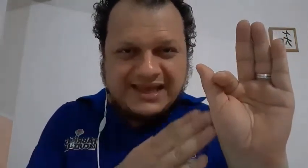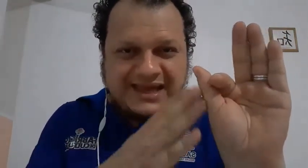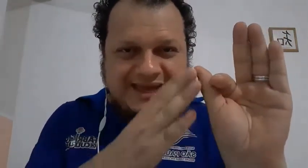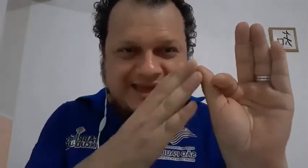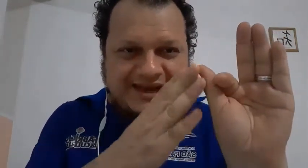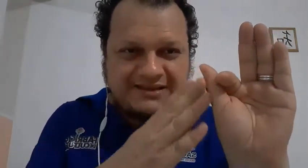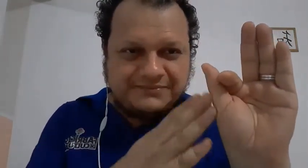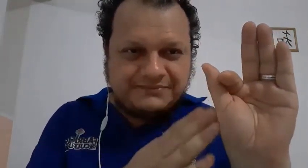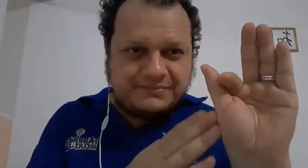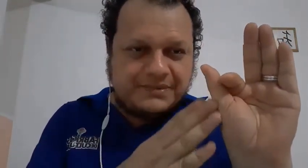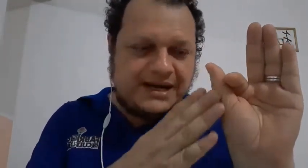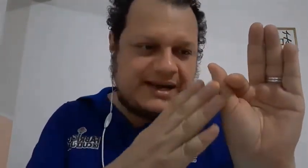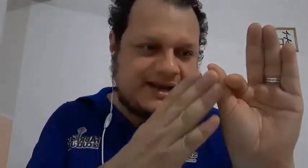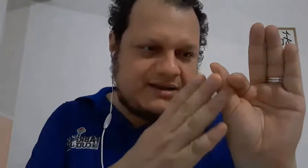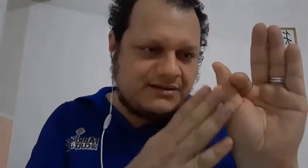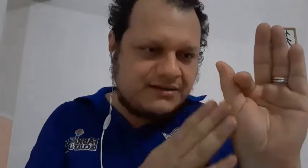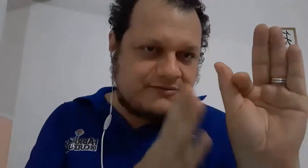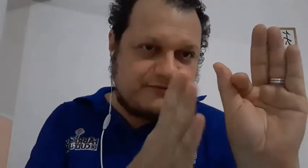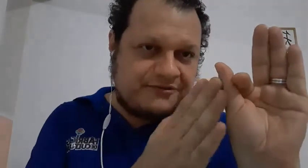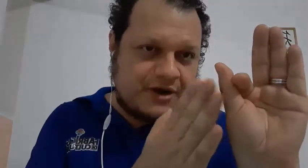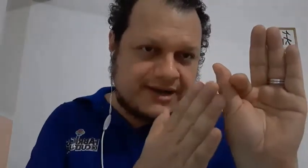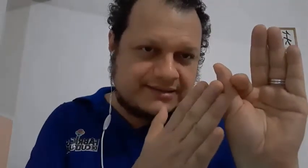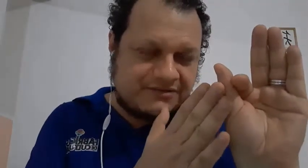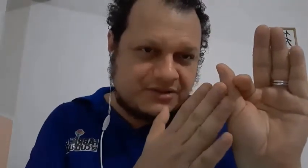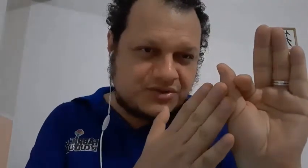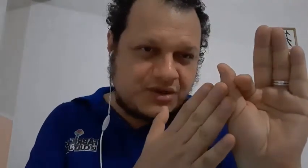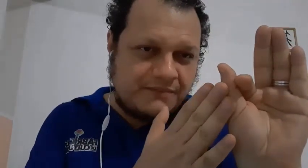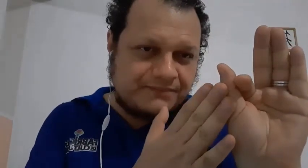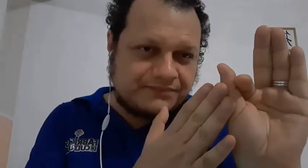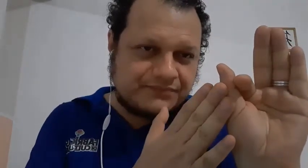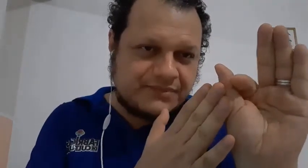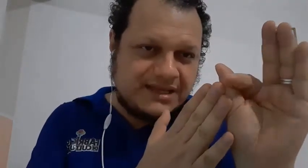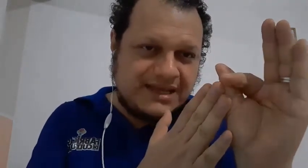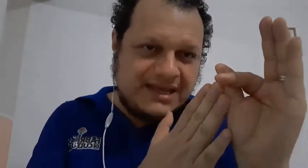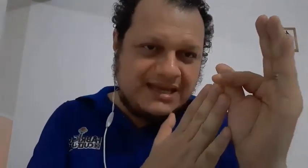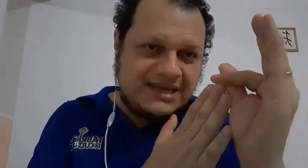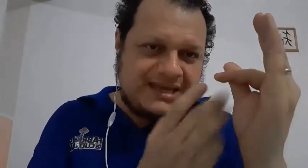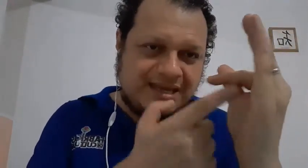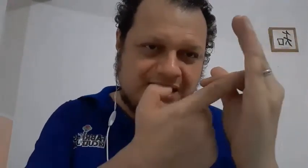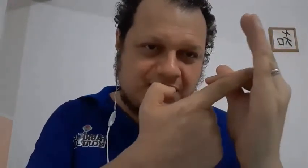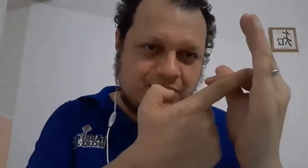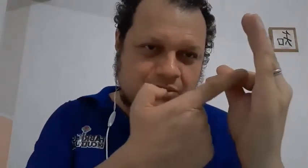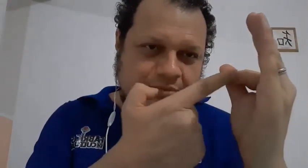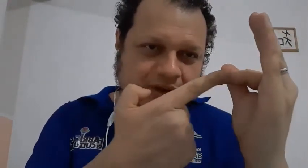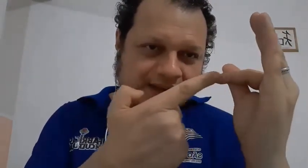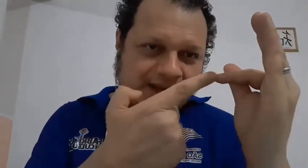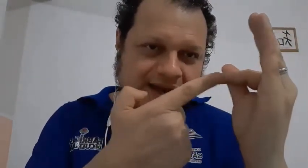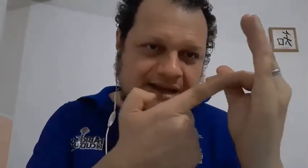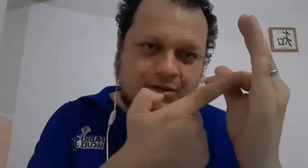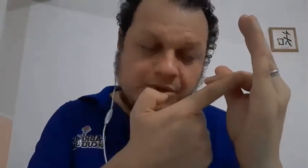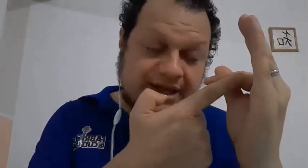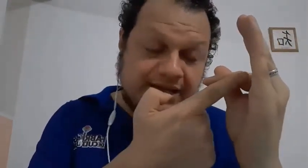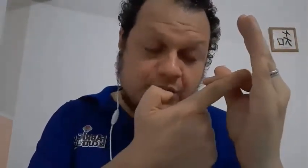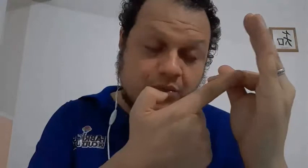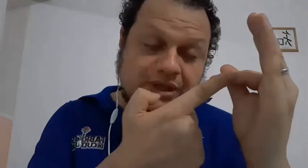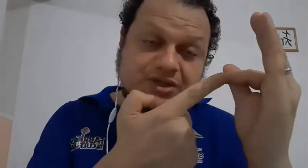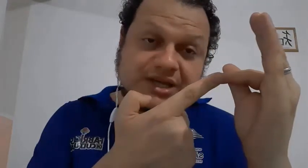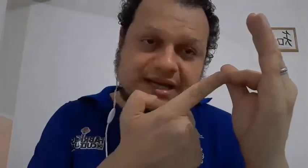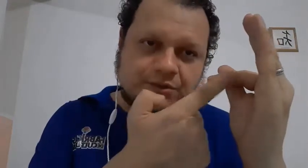era para fora. Tá vendo só? I. o indicador